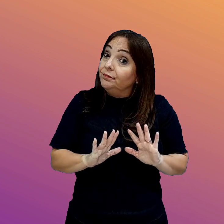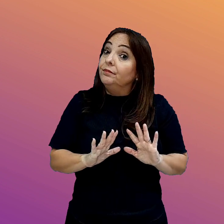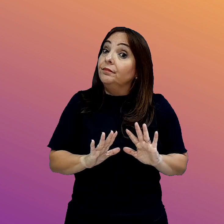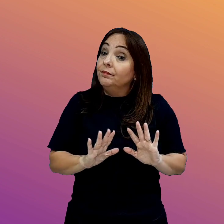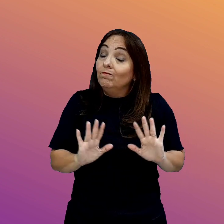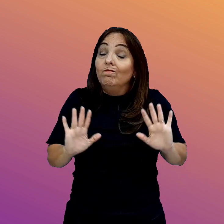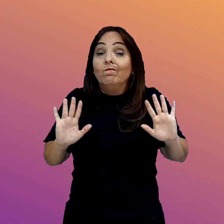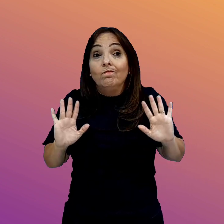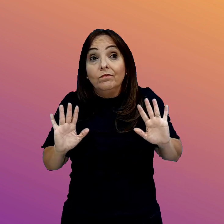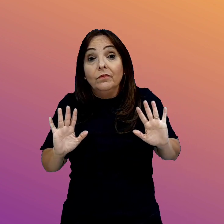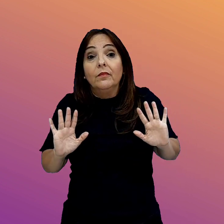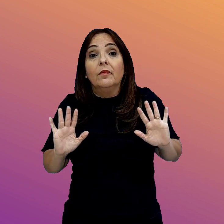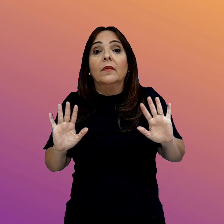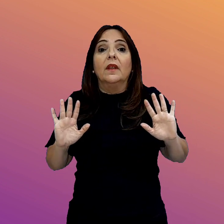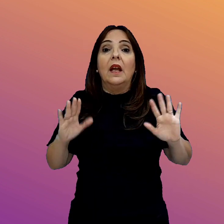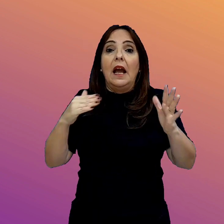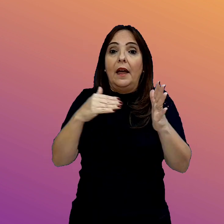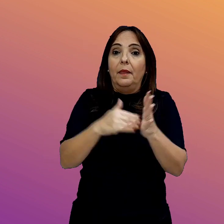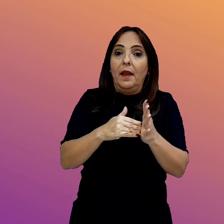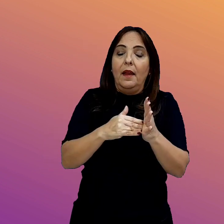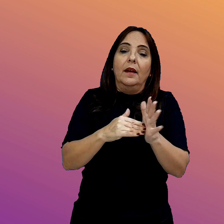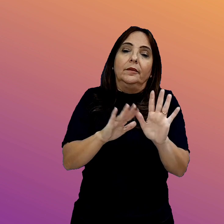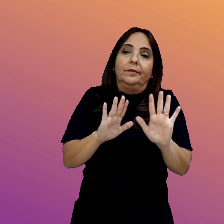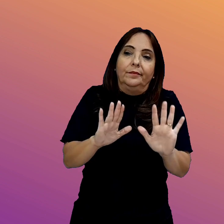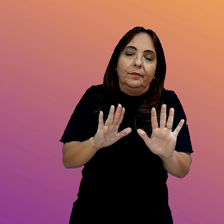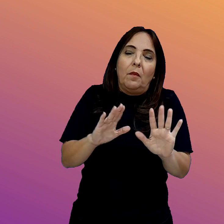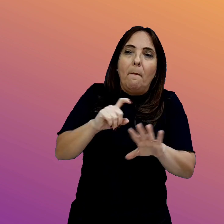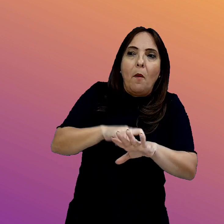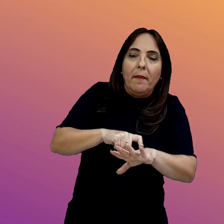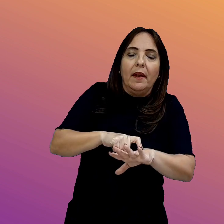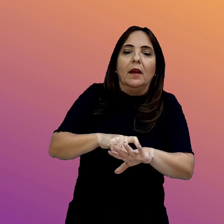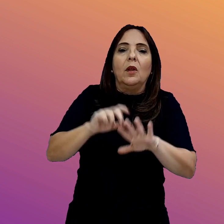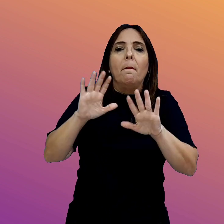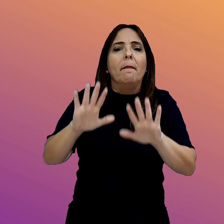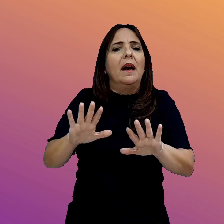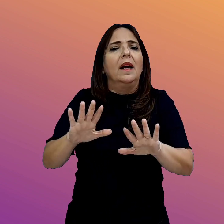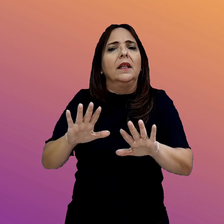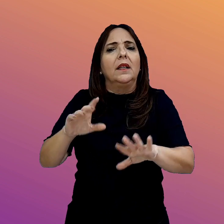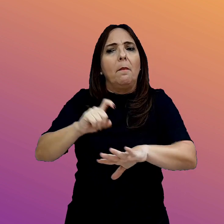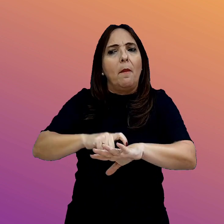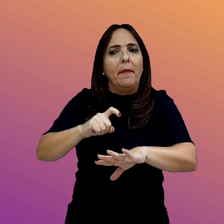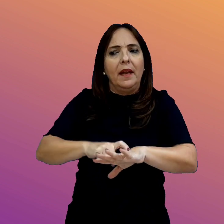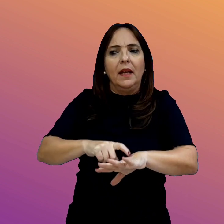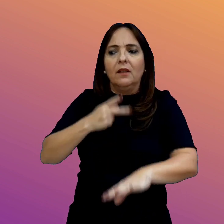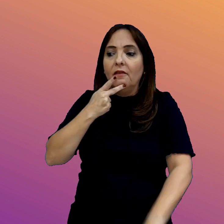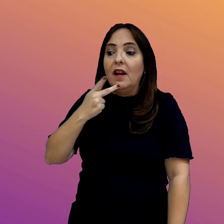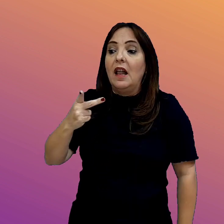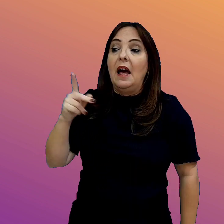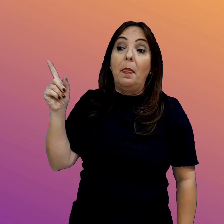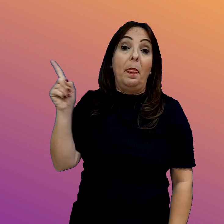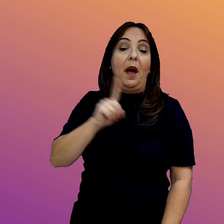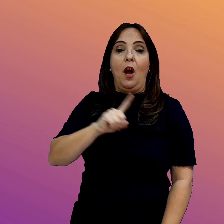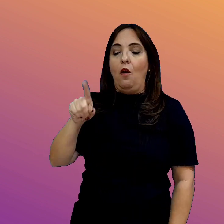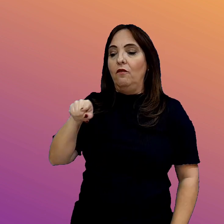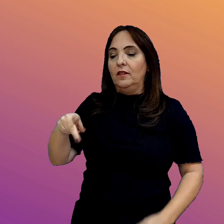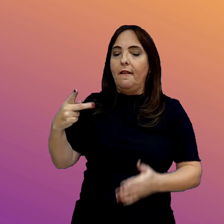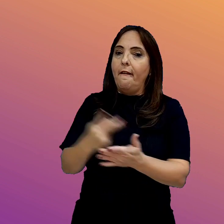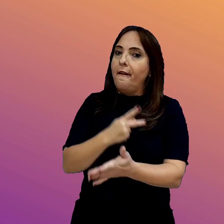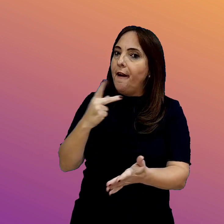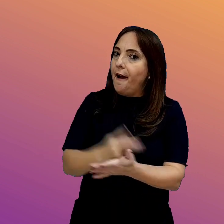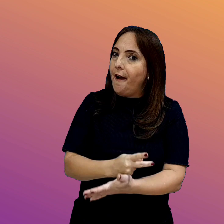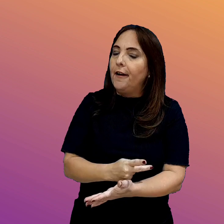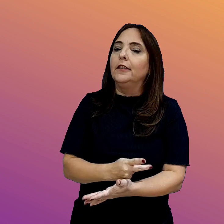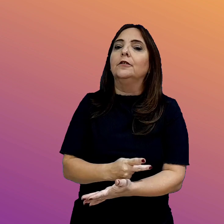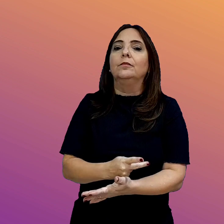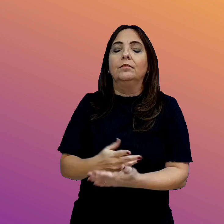moderno, até a página 3. Chega uma hora que o pai vai ter que dizer não. Você está errado, chamar atenção, colocar de castigo se preciso